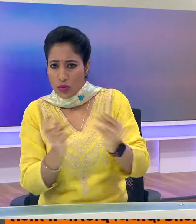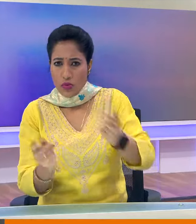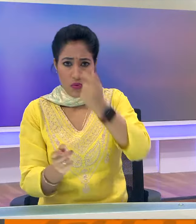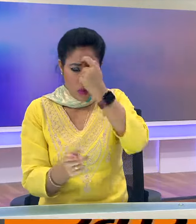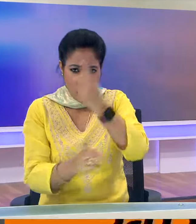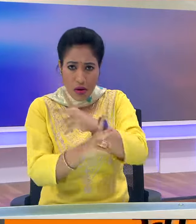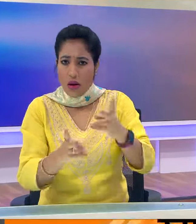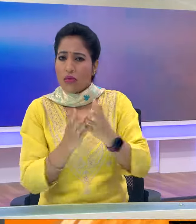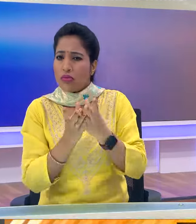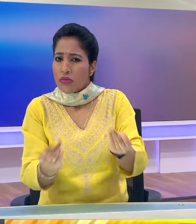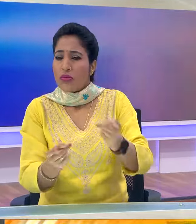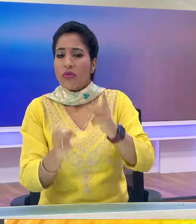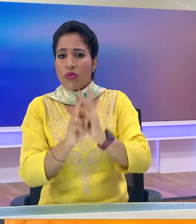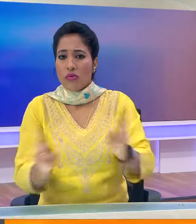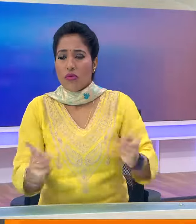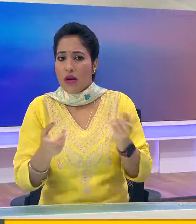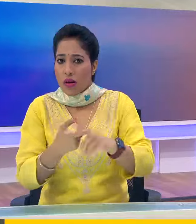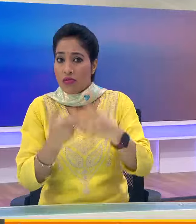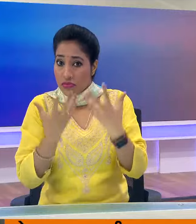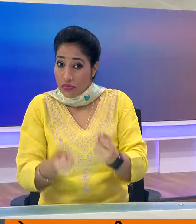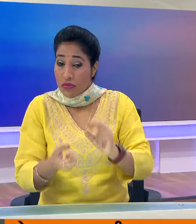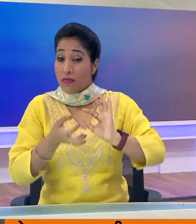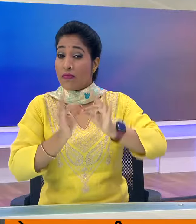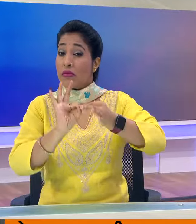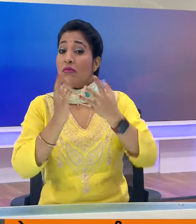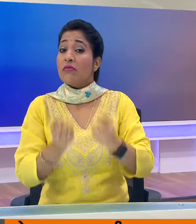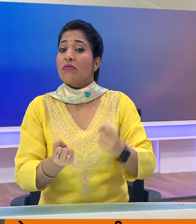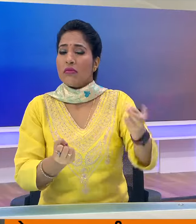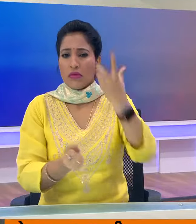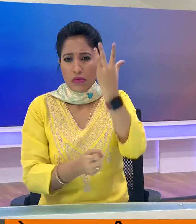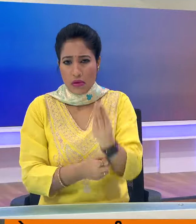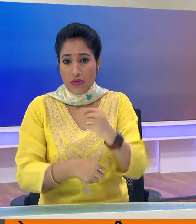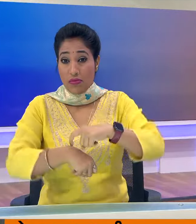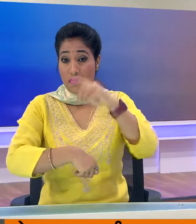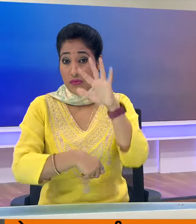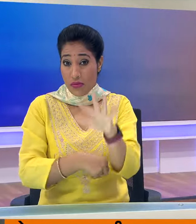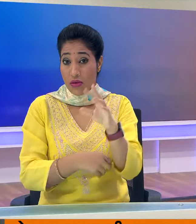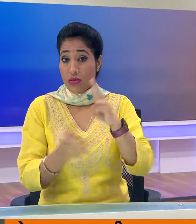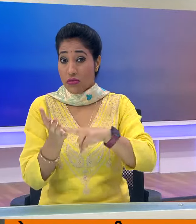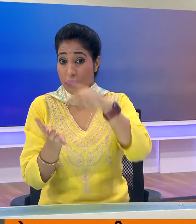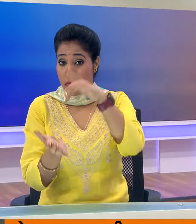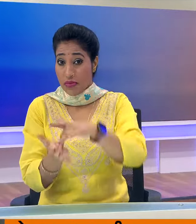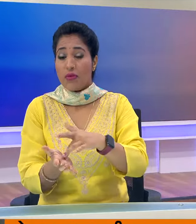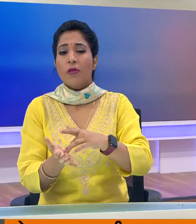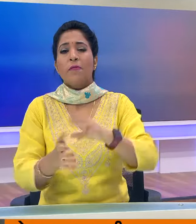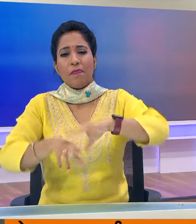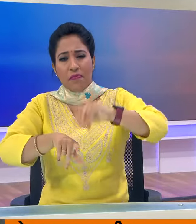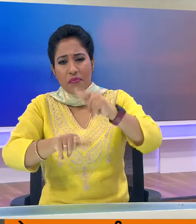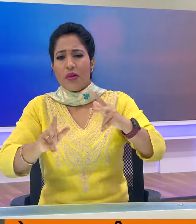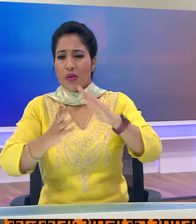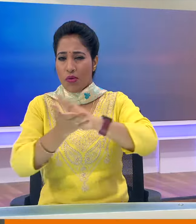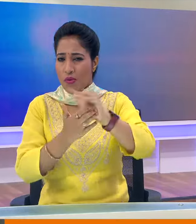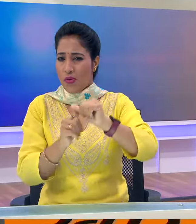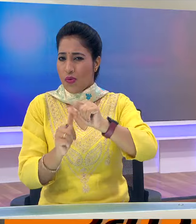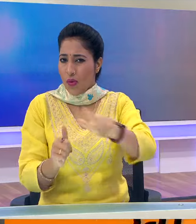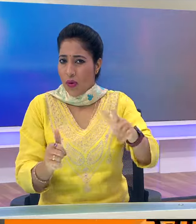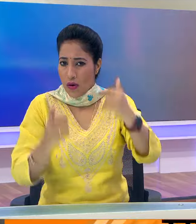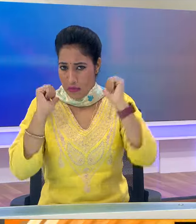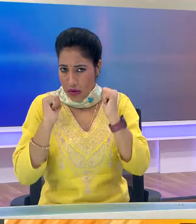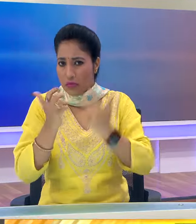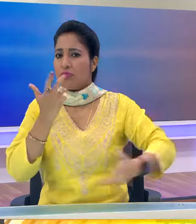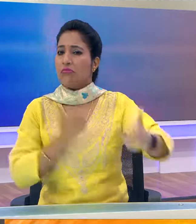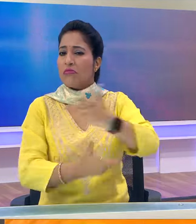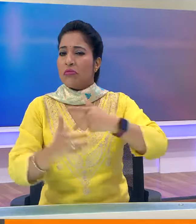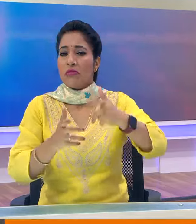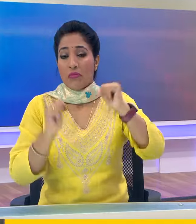सेवाओं को लेकर सामान्य स्थिति सुनिश्चित करने के लिए शाम 5 बजे नबन्ना के कॉन्फ्रेंस हॉल में बैठक होगी।